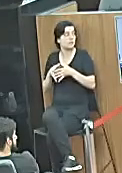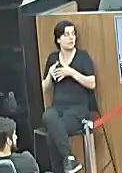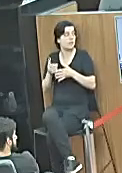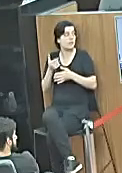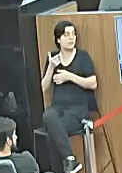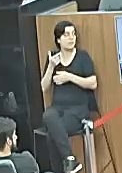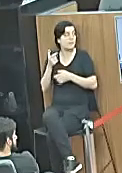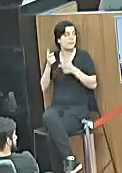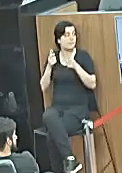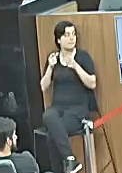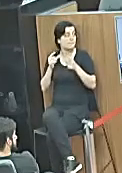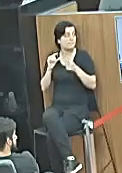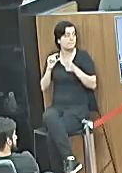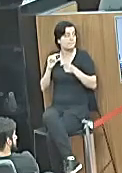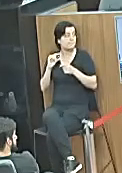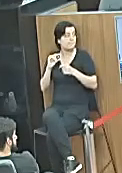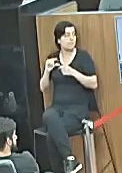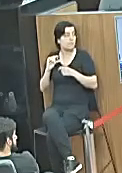bacias de